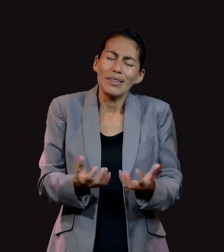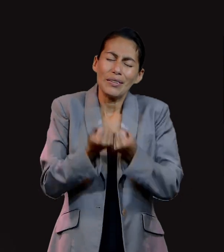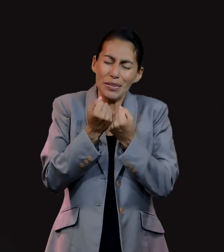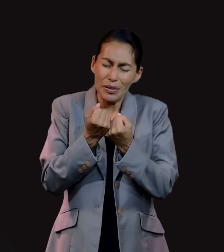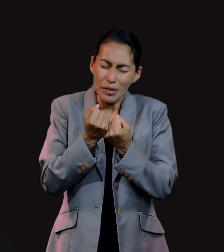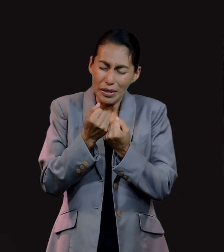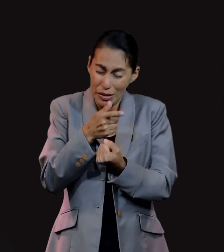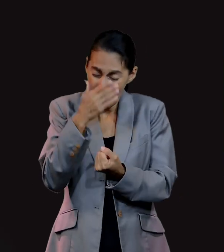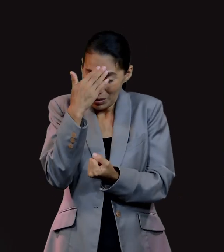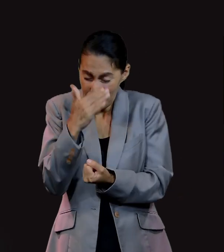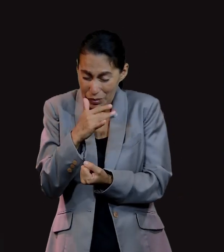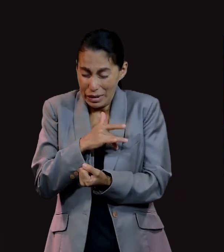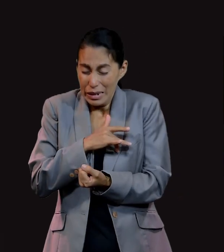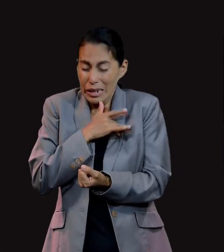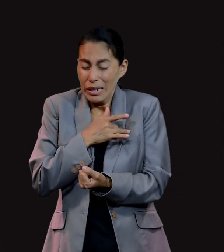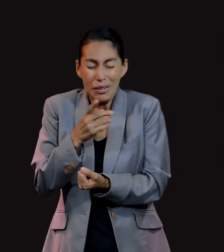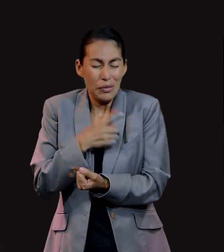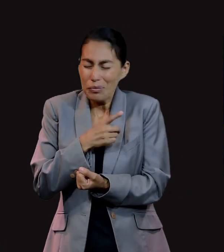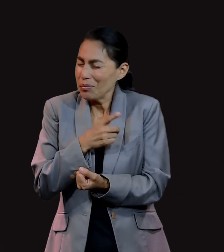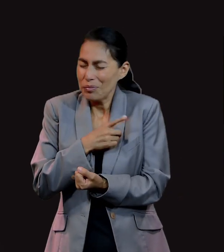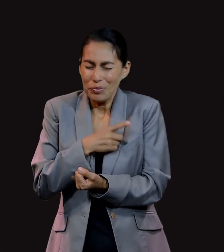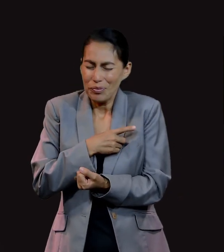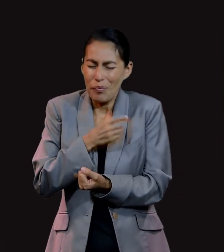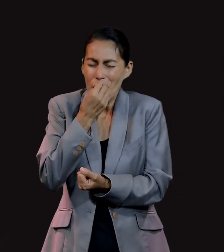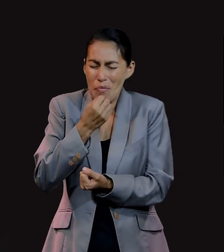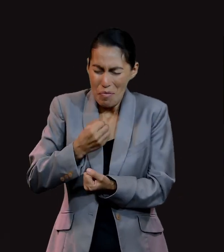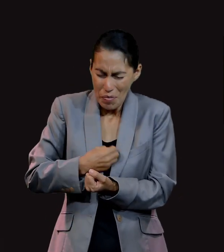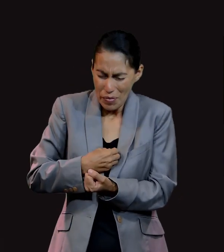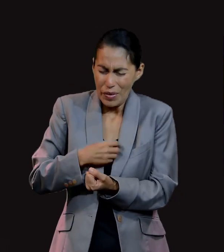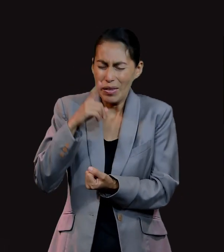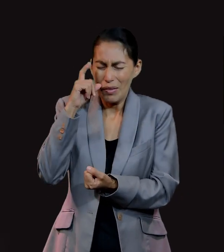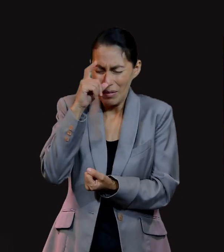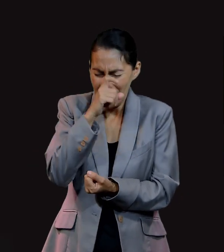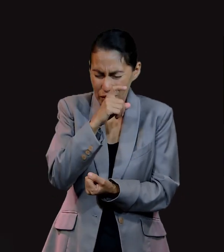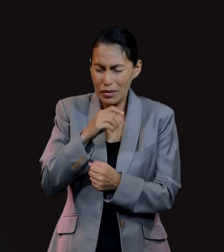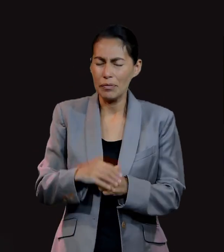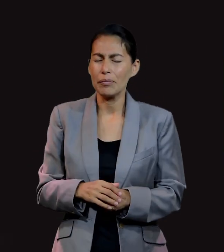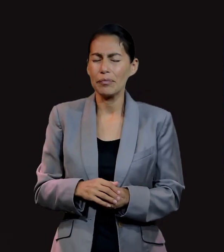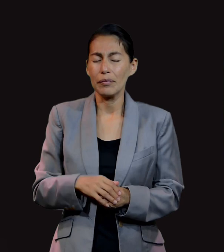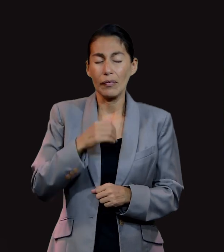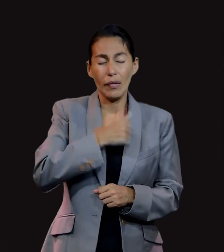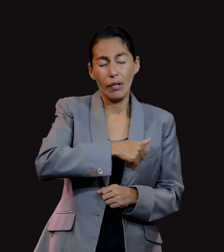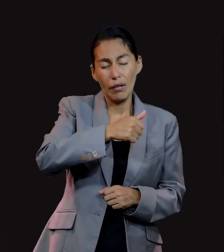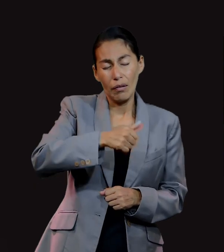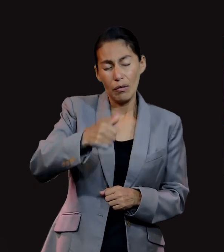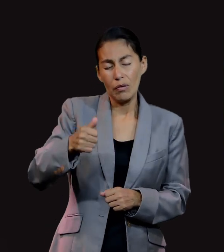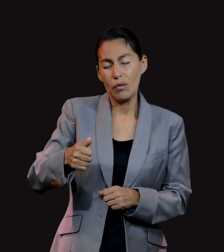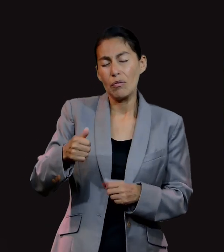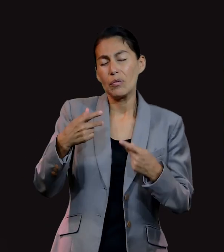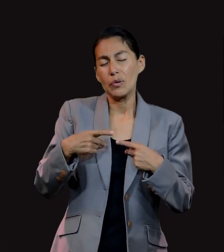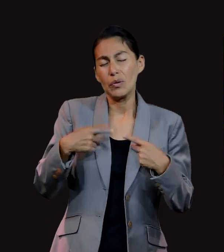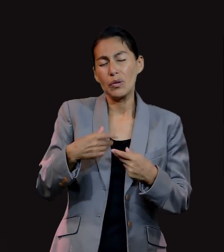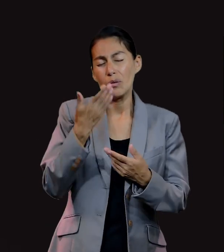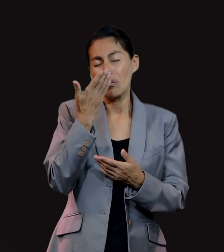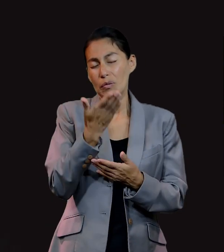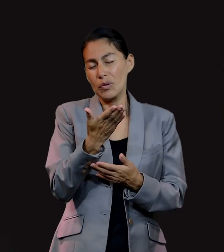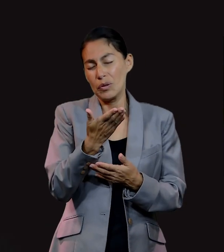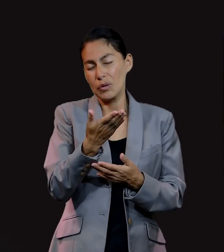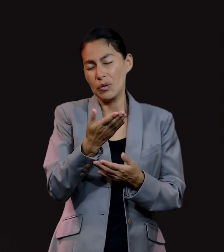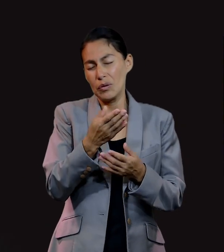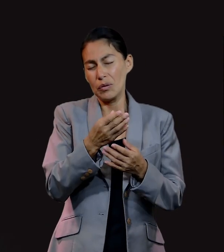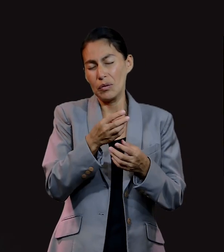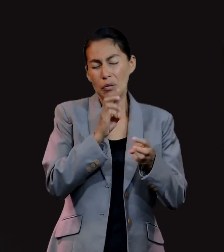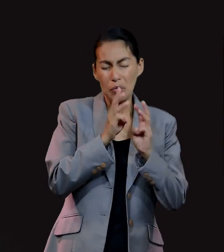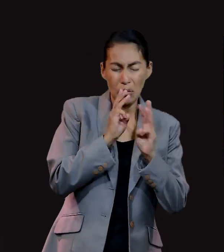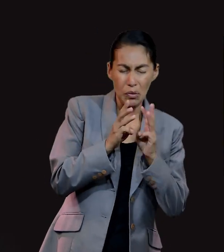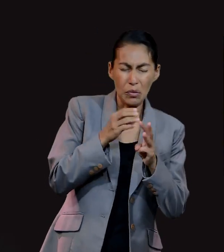sentir Oh Dios Que no estamos solos En estos momentos difíciles Cada una de las peticiones Que se han vertido A